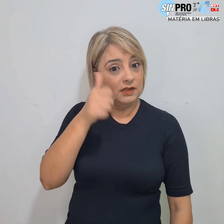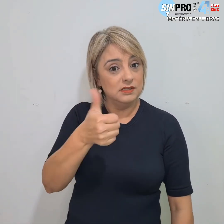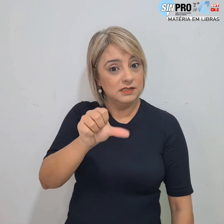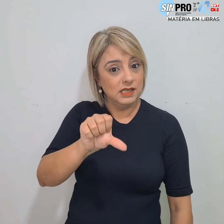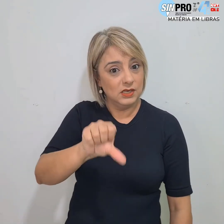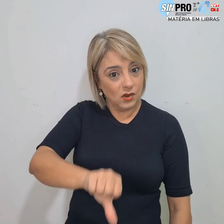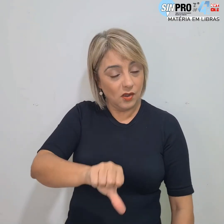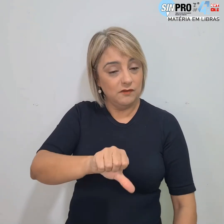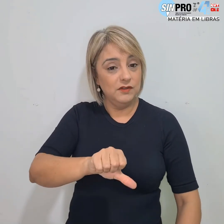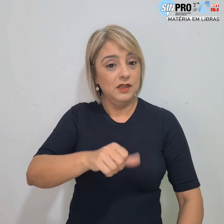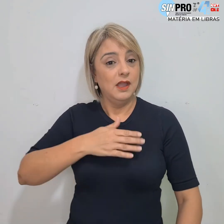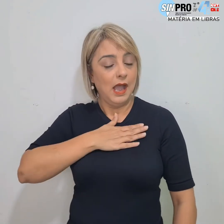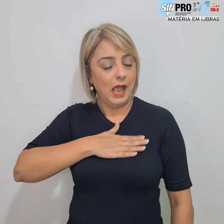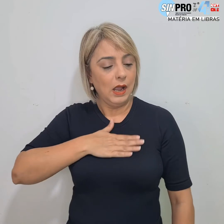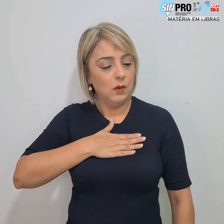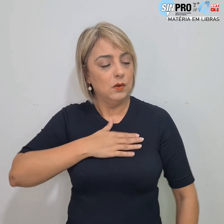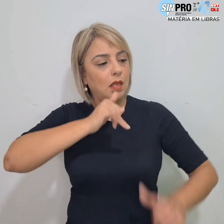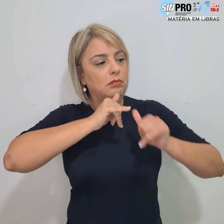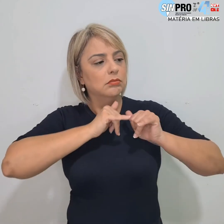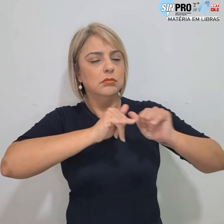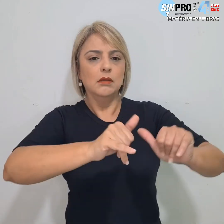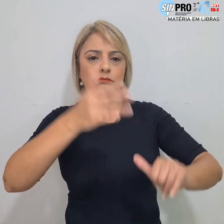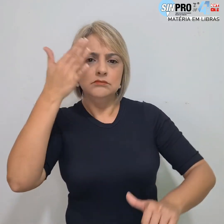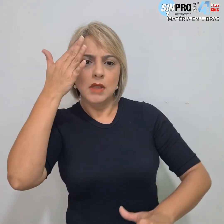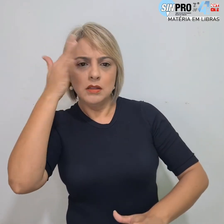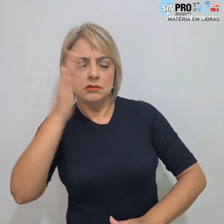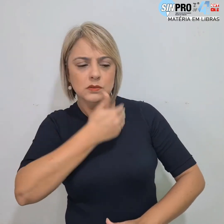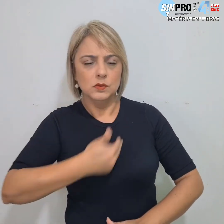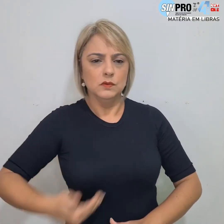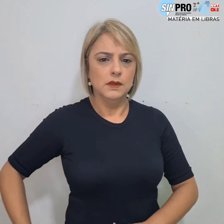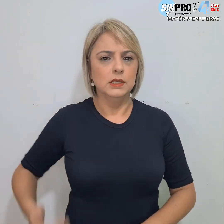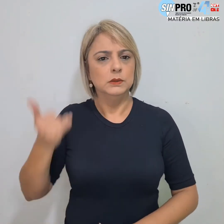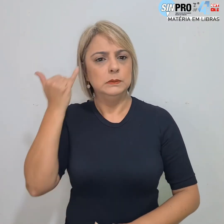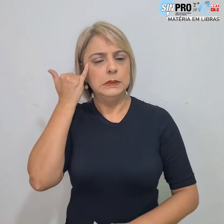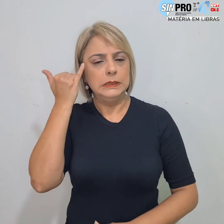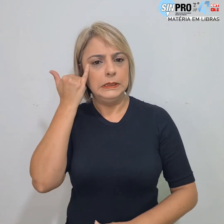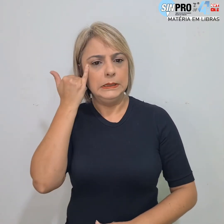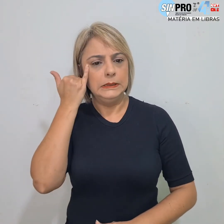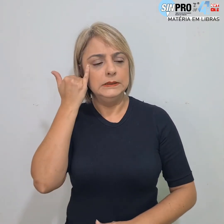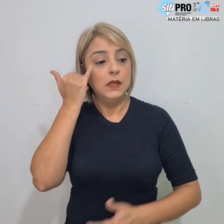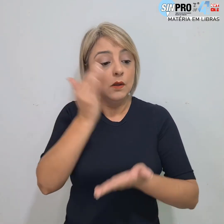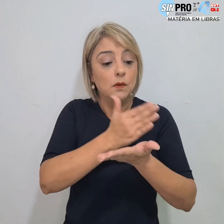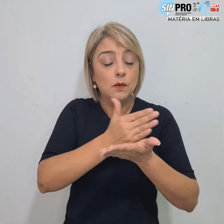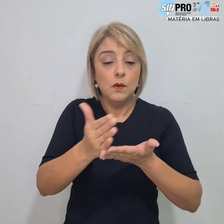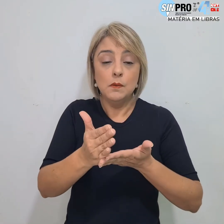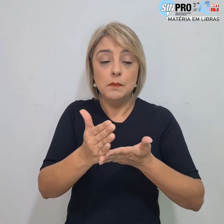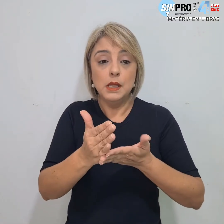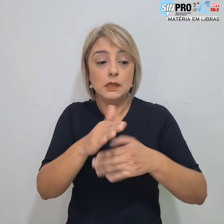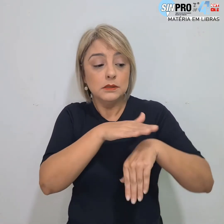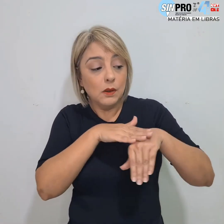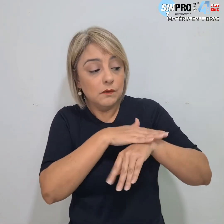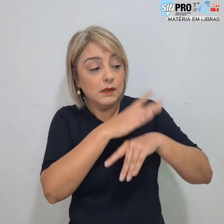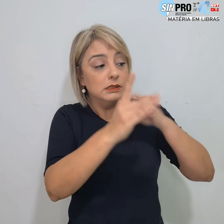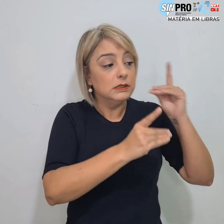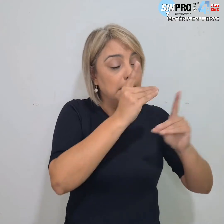agosto, para anunciar a decisão do governador, o início do debate pedagógico.